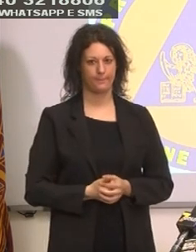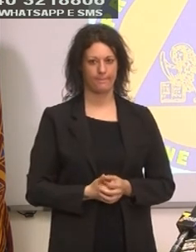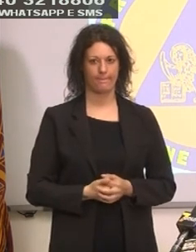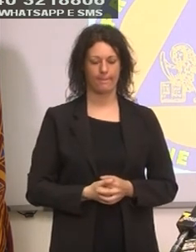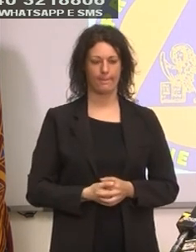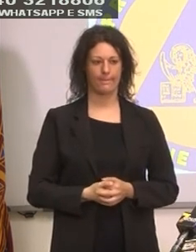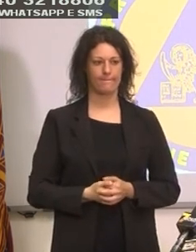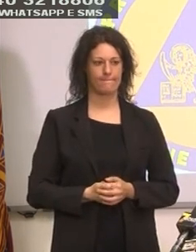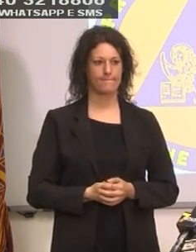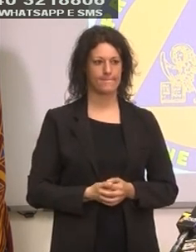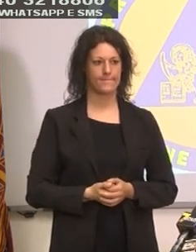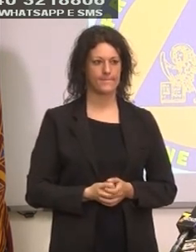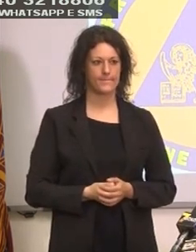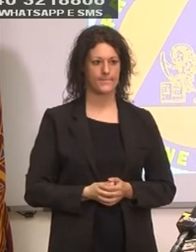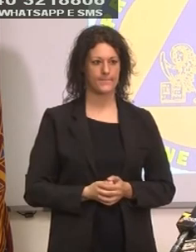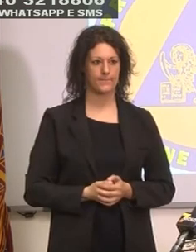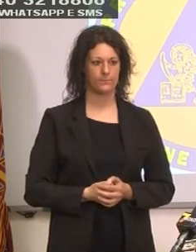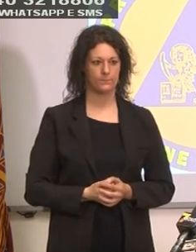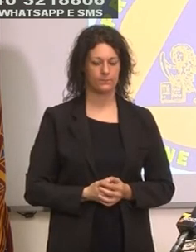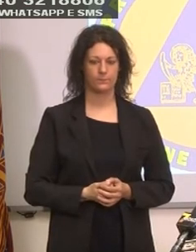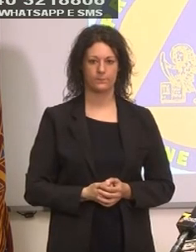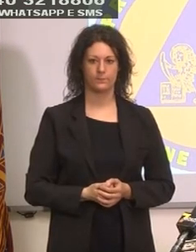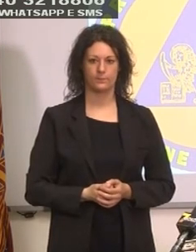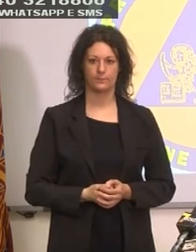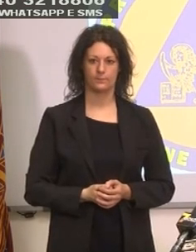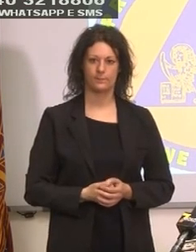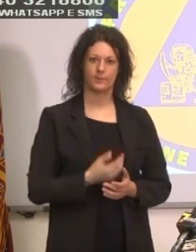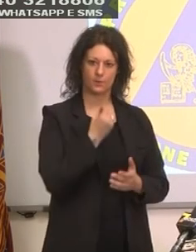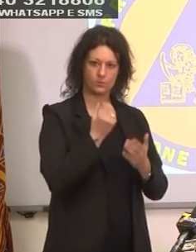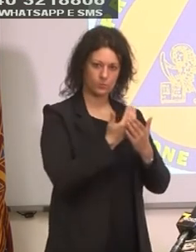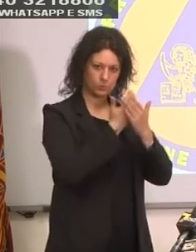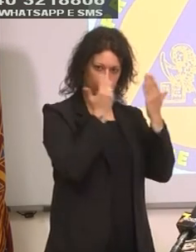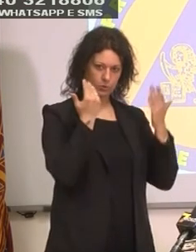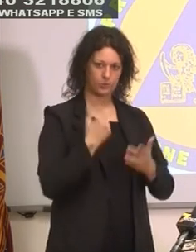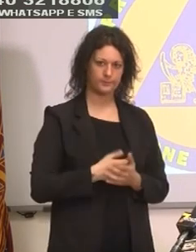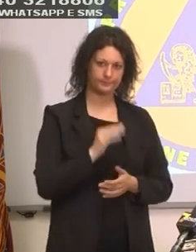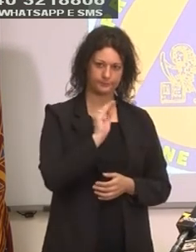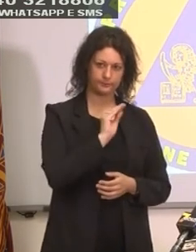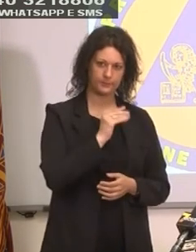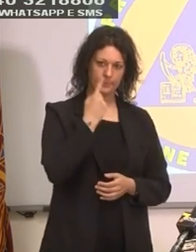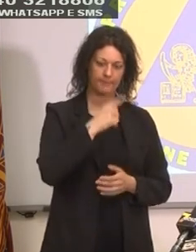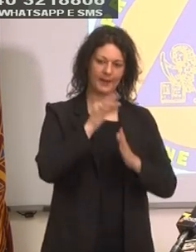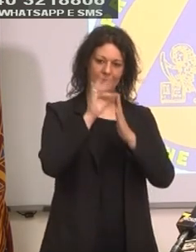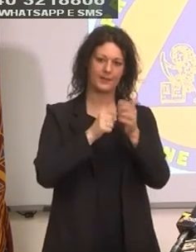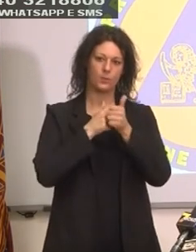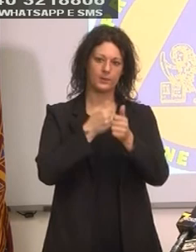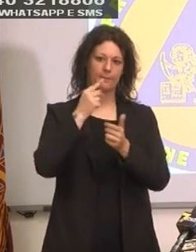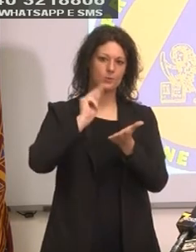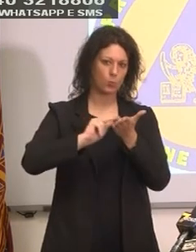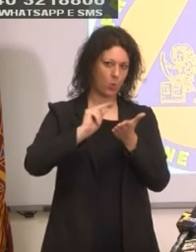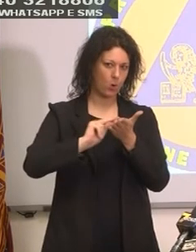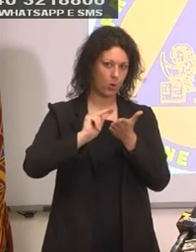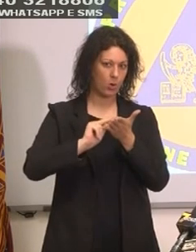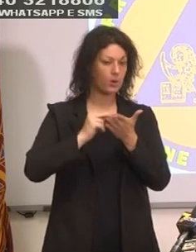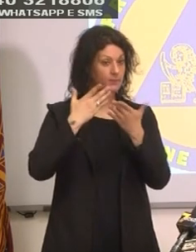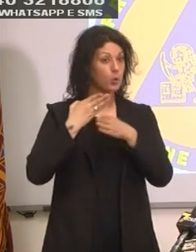ma lo specchietto non ce l'ho, ti rimesso dietro. Ciao. Veneto, sono condivise